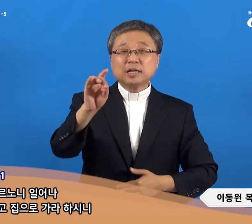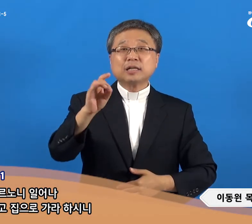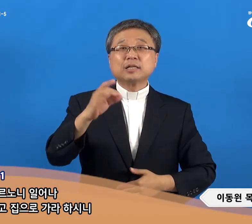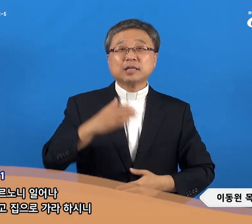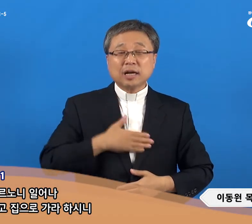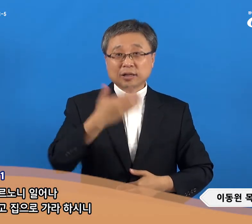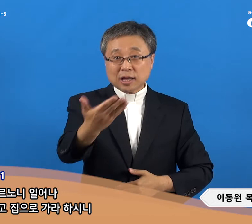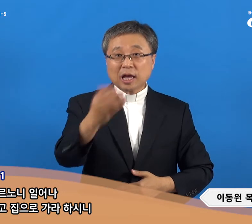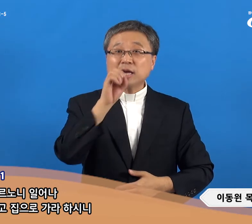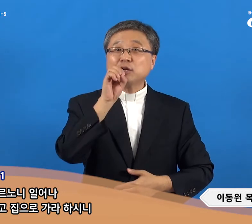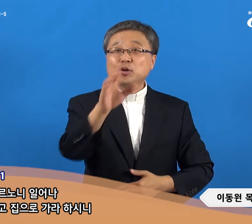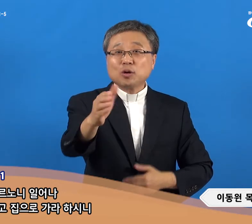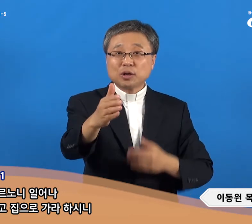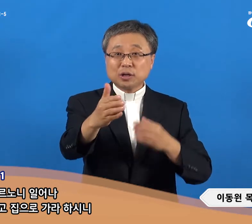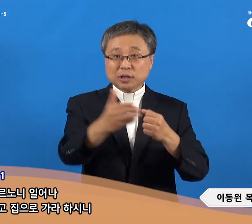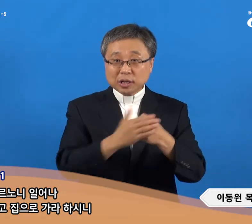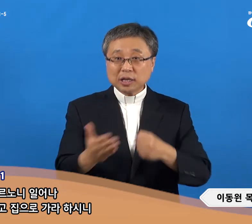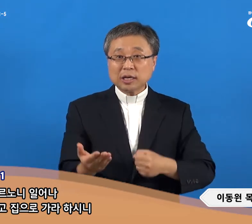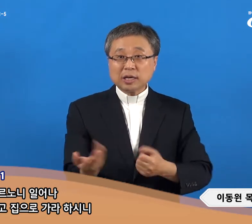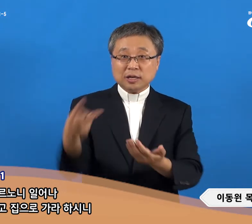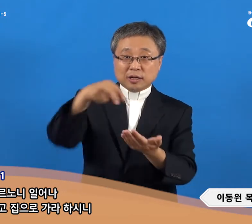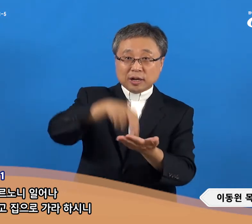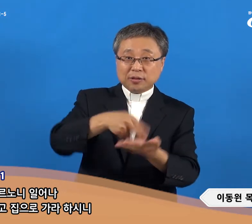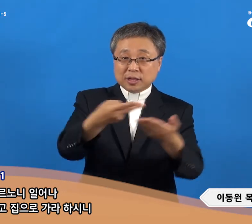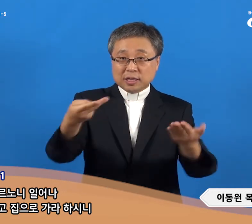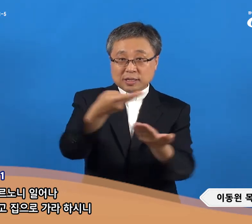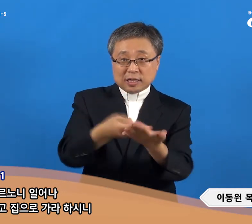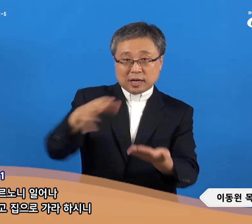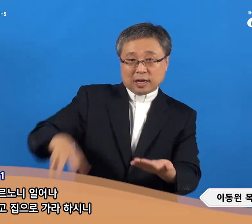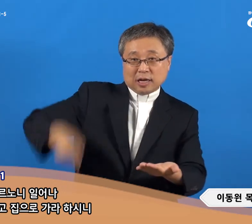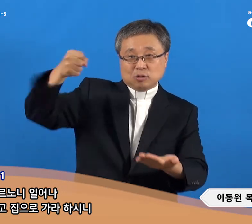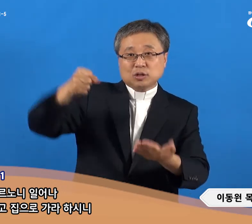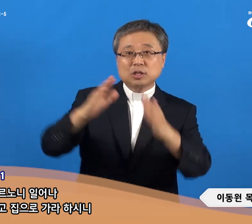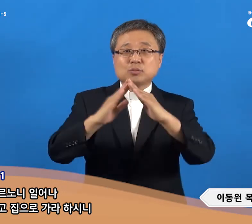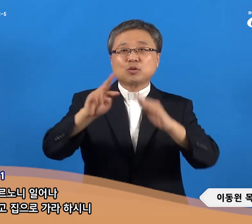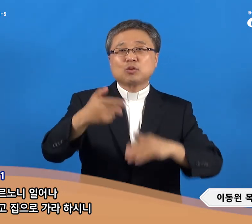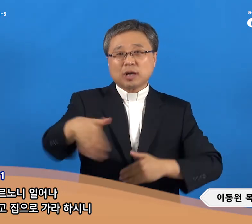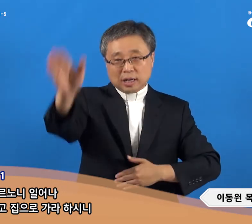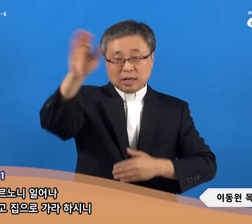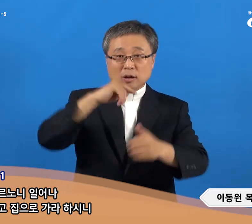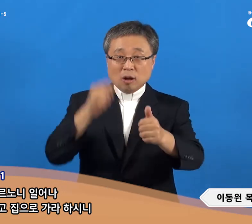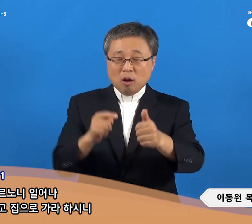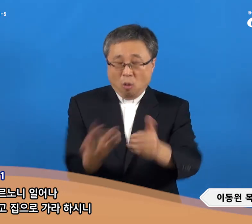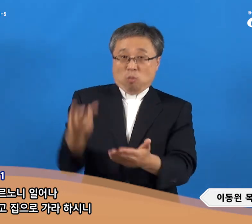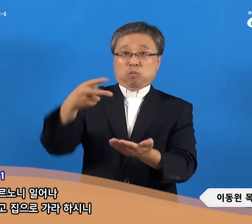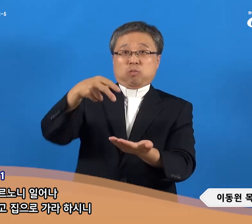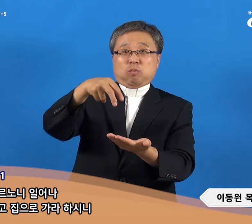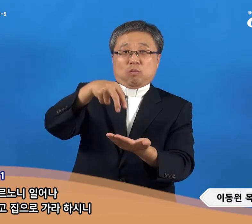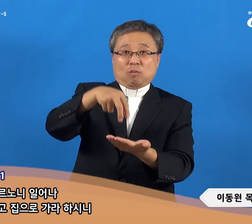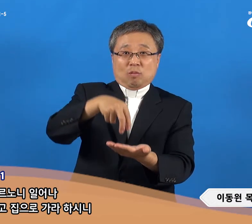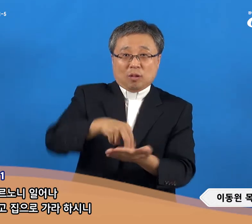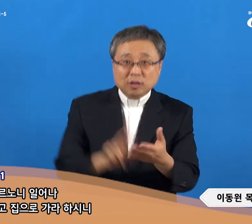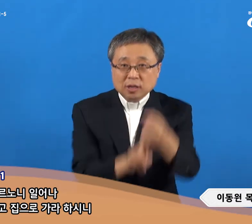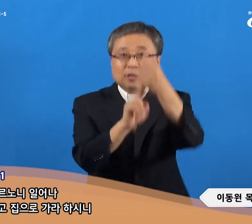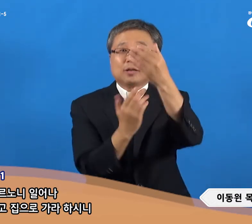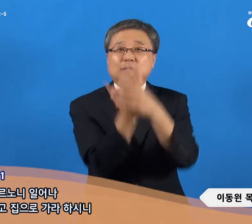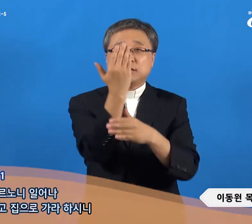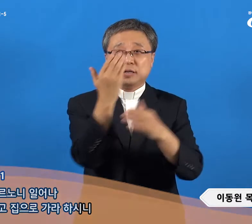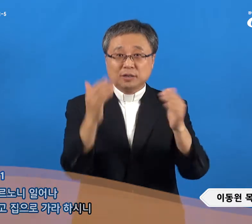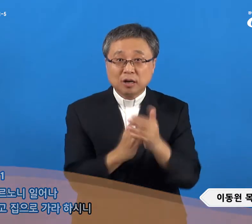내가 네게 이르노니 일어나 네 상을 가지고 집으로 가라. 벌떡 일어났습니다. 기적은 일어났습니다.